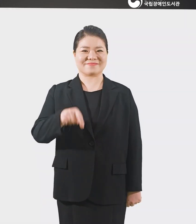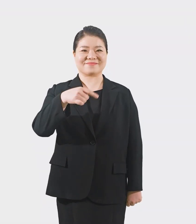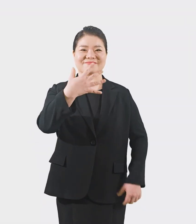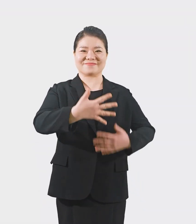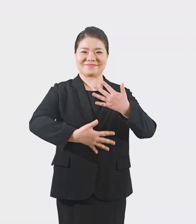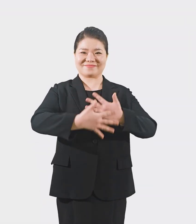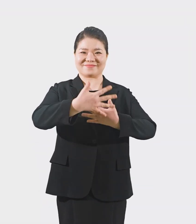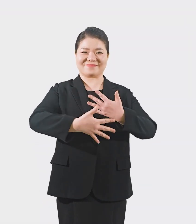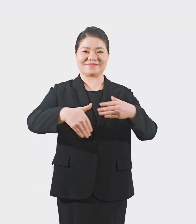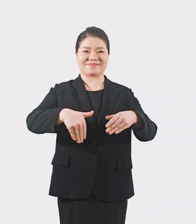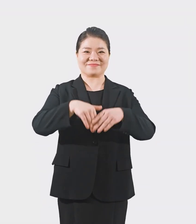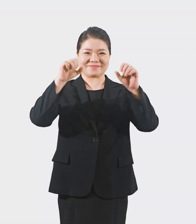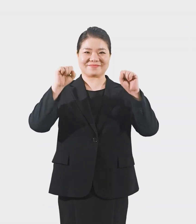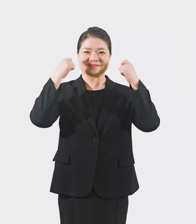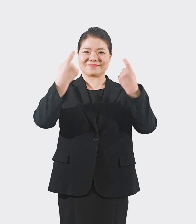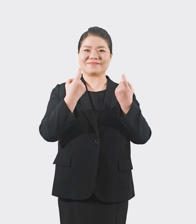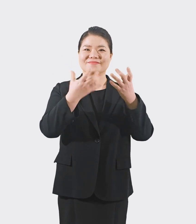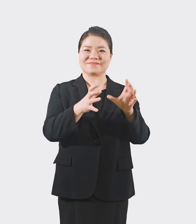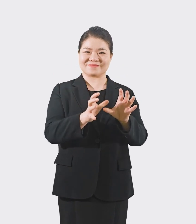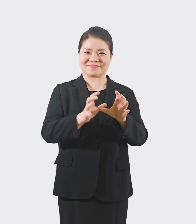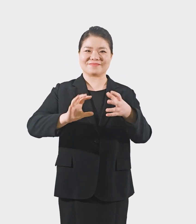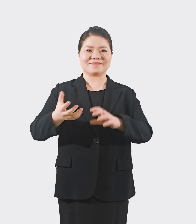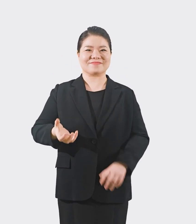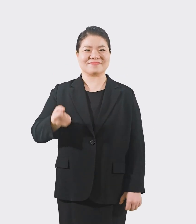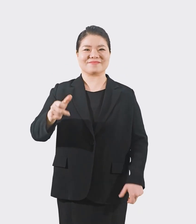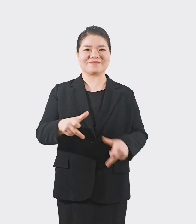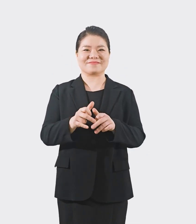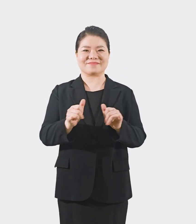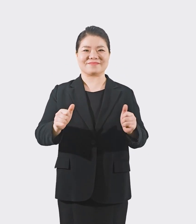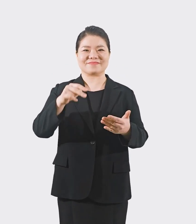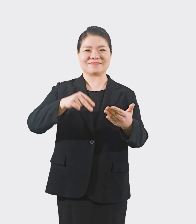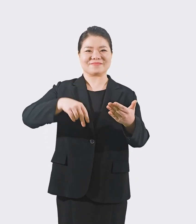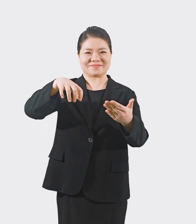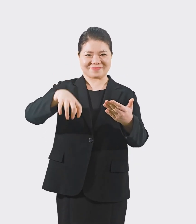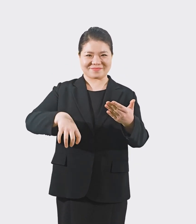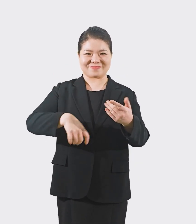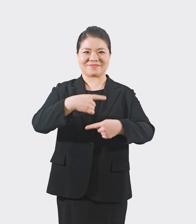본 영상은 문화체육관광부